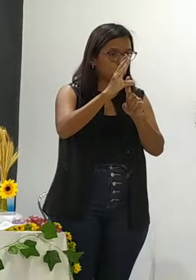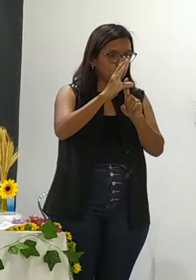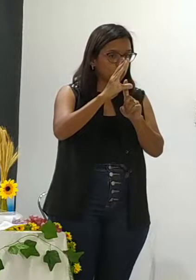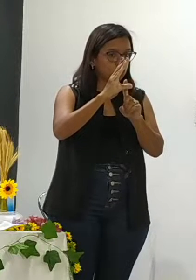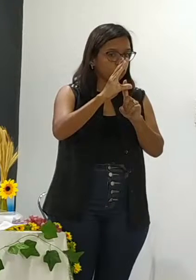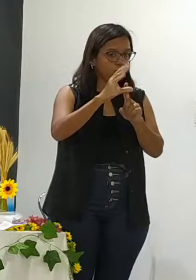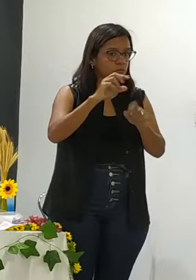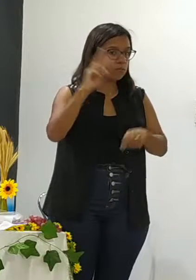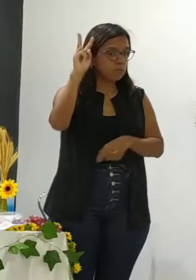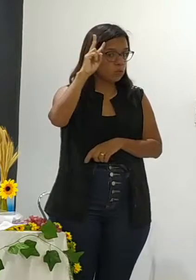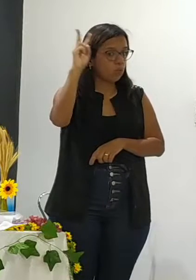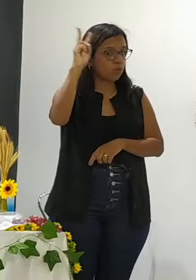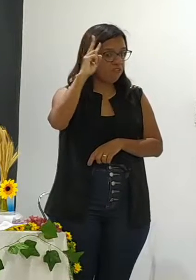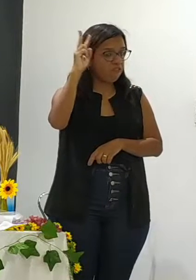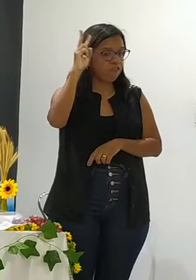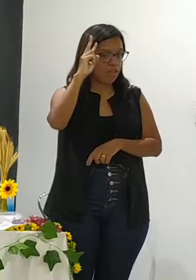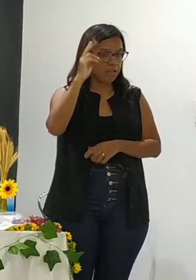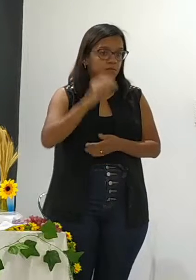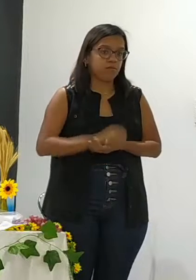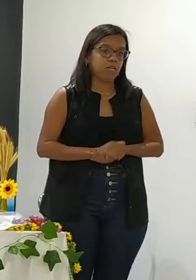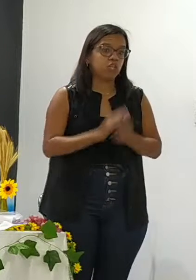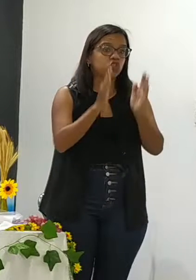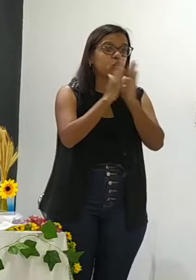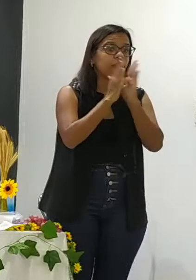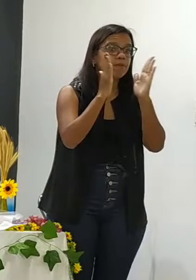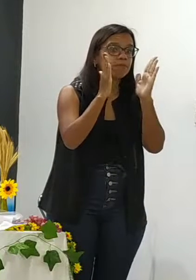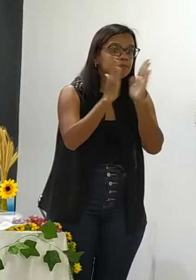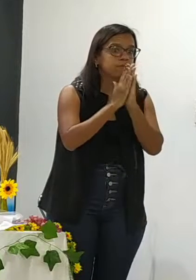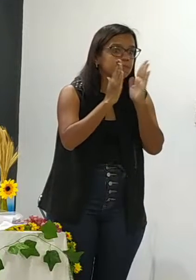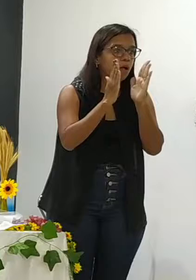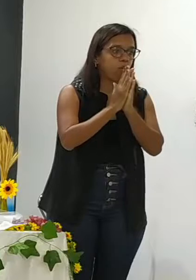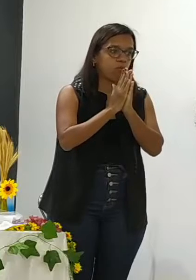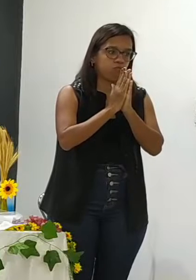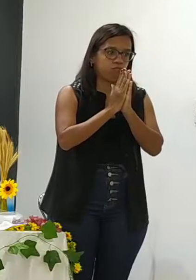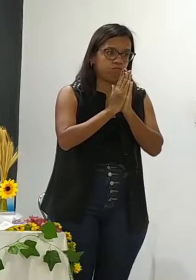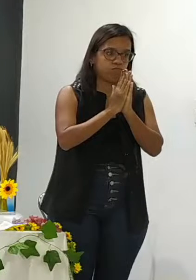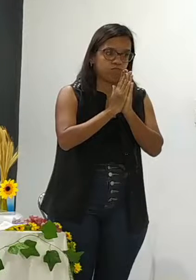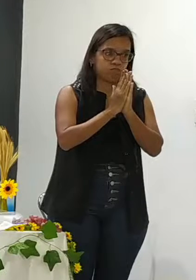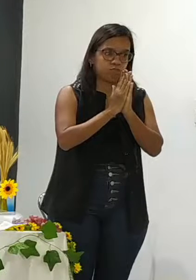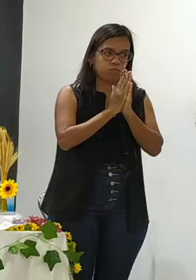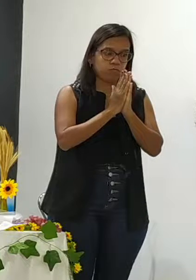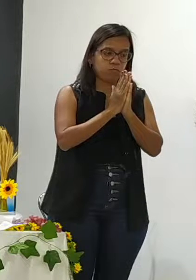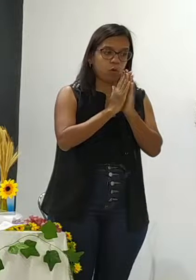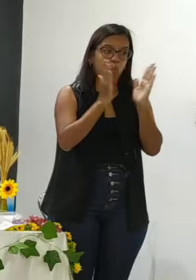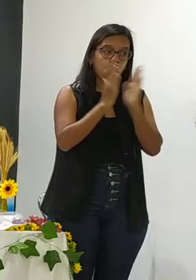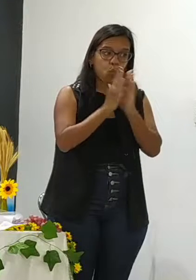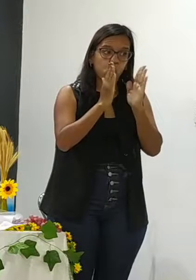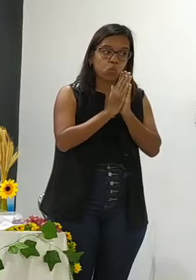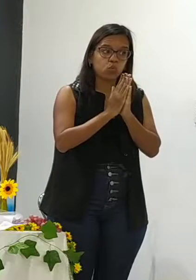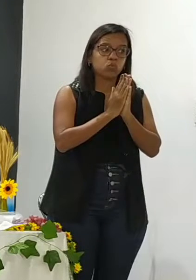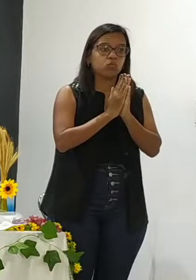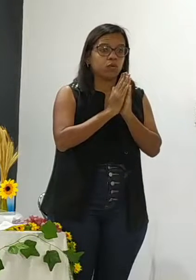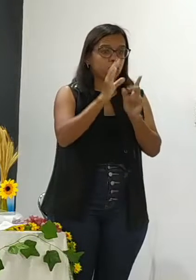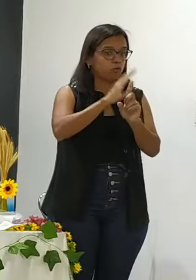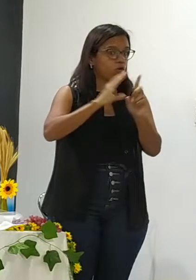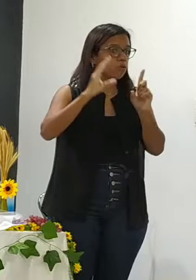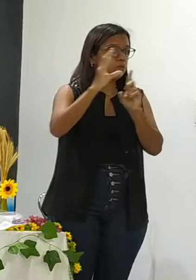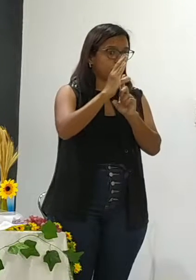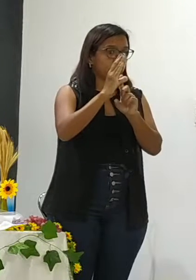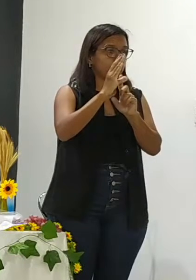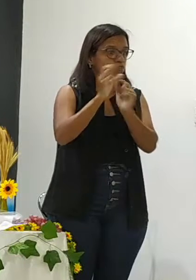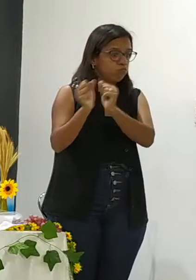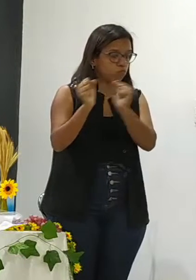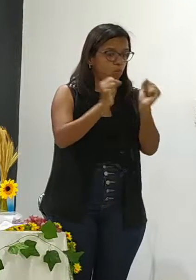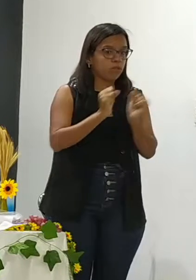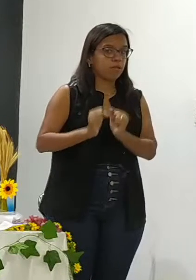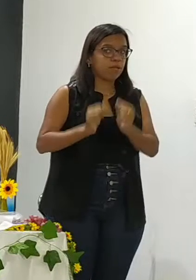o culto de segunda-feira. Esse culto de segunda-feira é o culto de oração. É titular como culto de oração e busca de